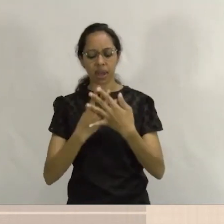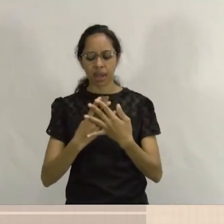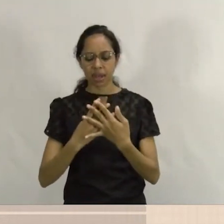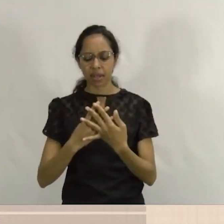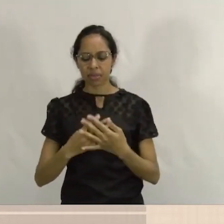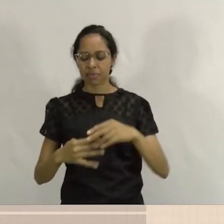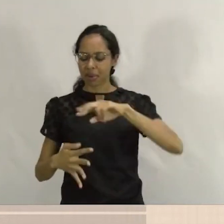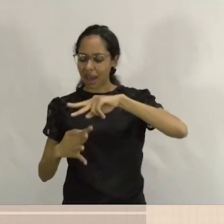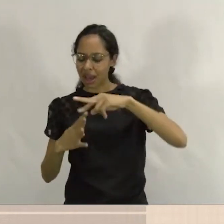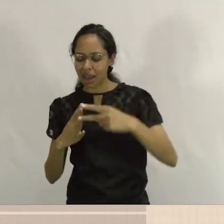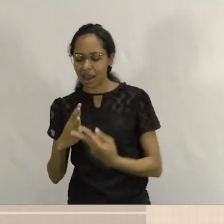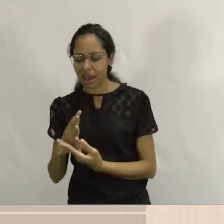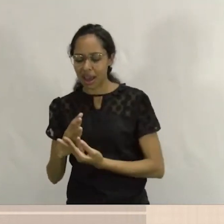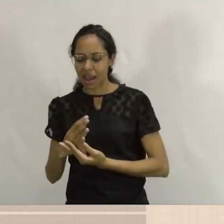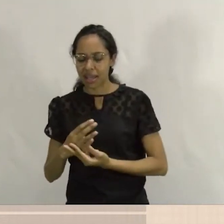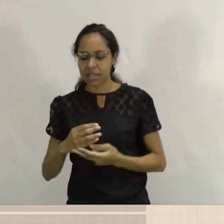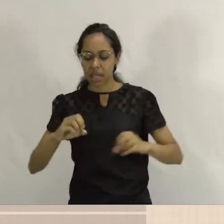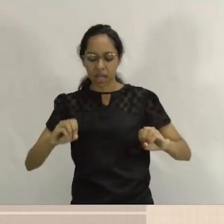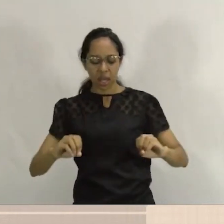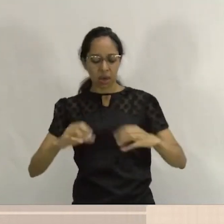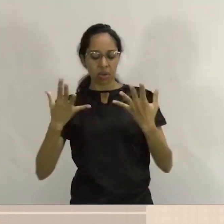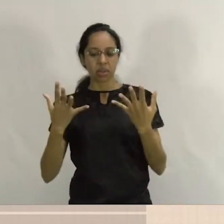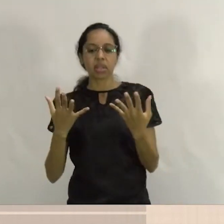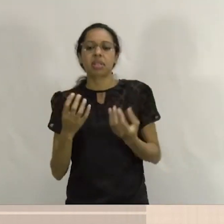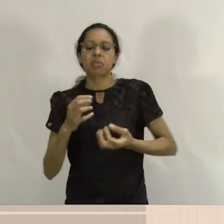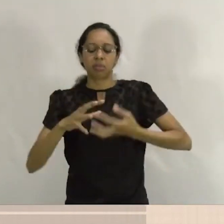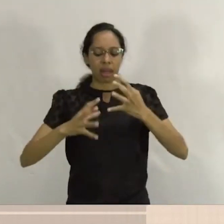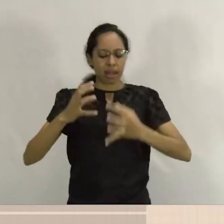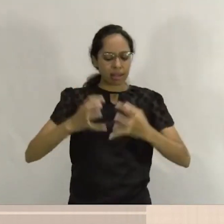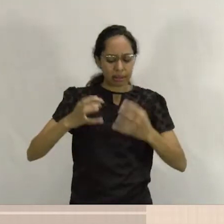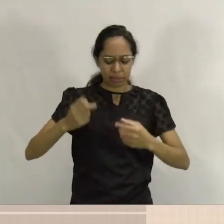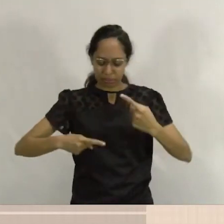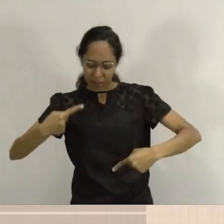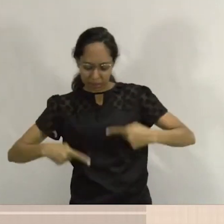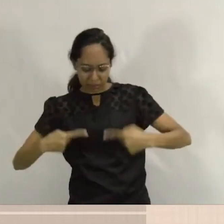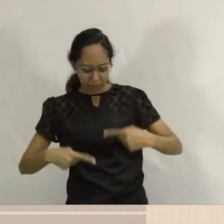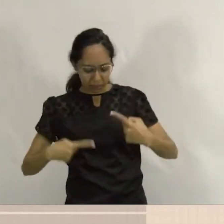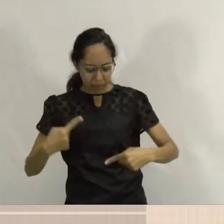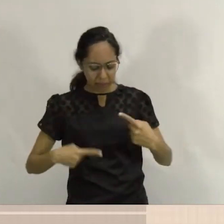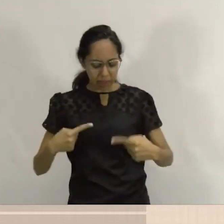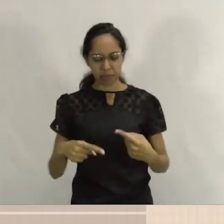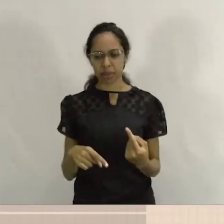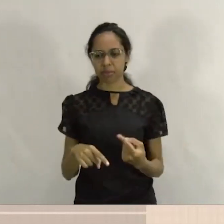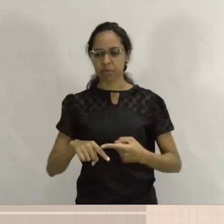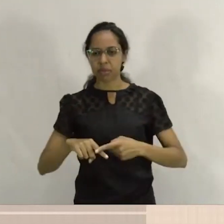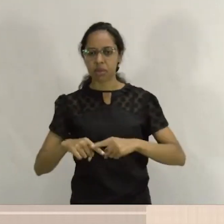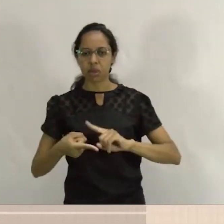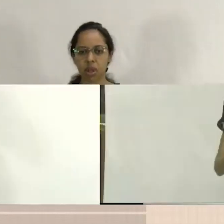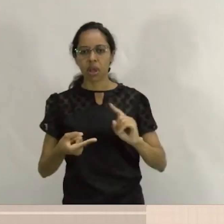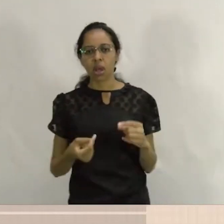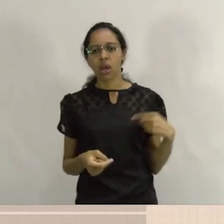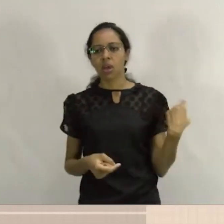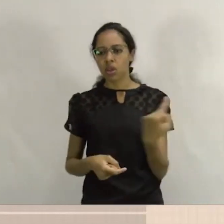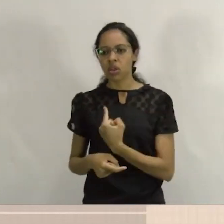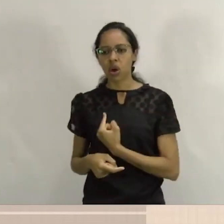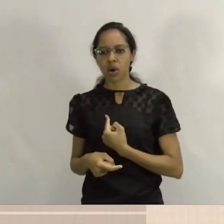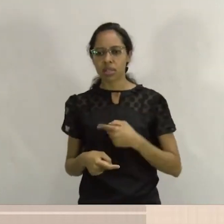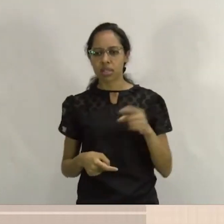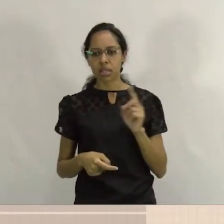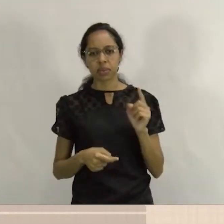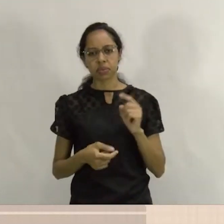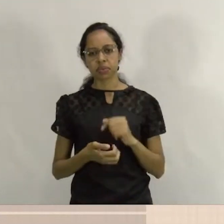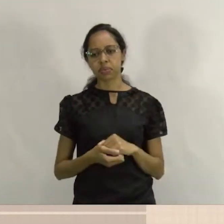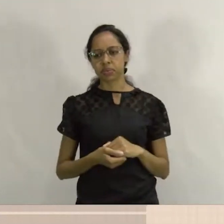Isso só promove discussões, essas coisas só promovem discussões. Irmão, nós não estamos aqui para discutir, estamos aqui